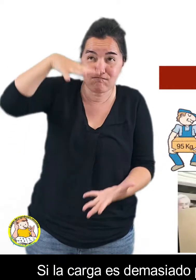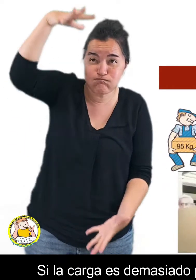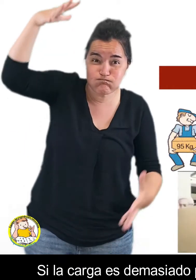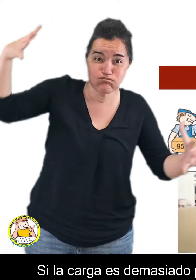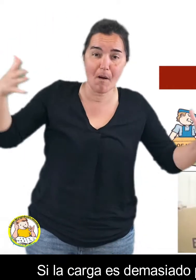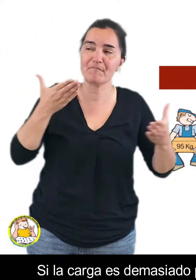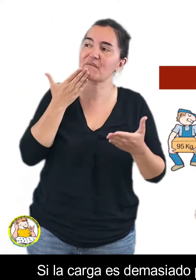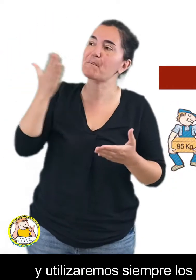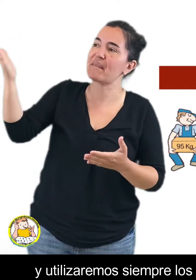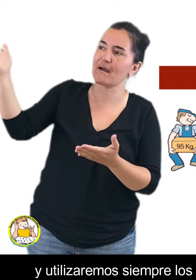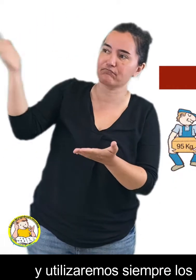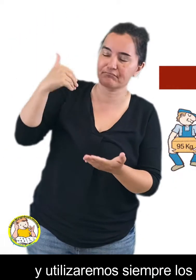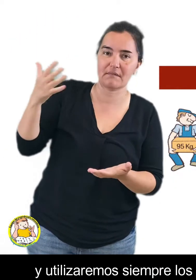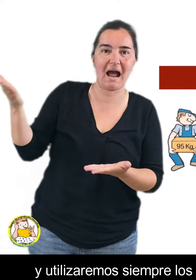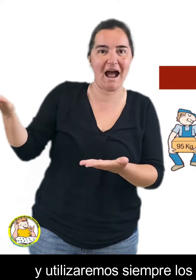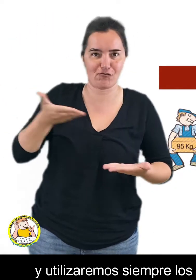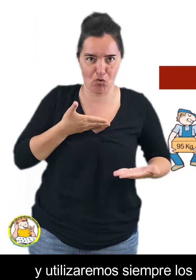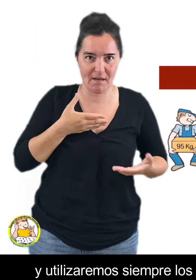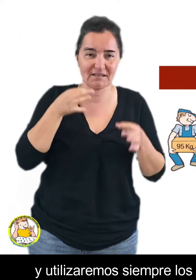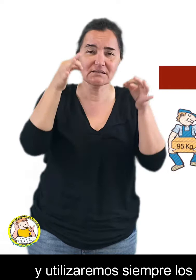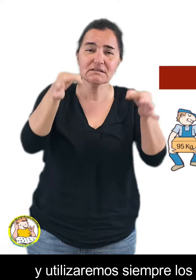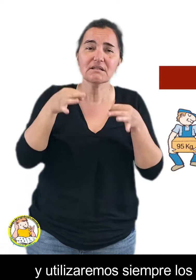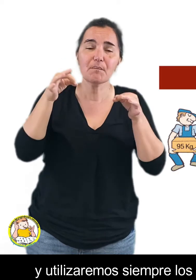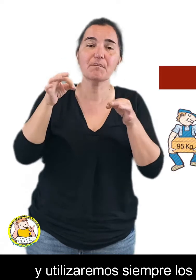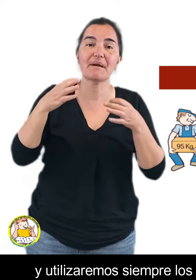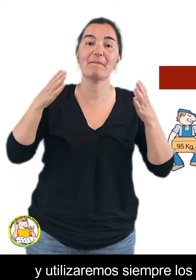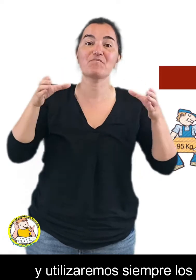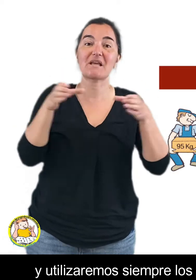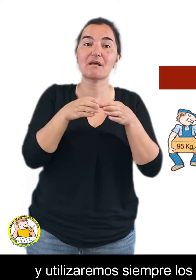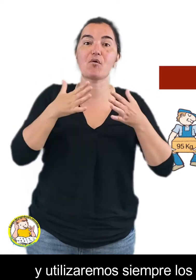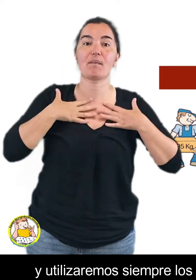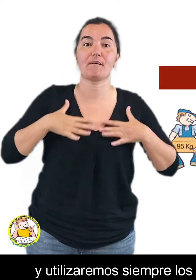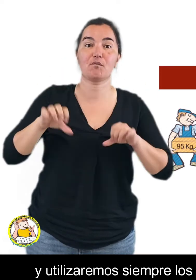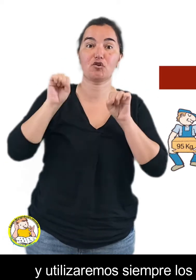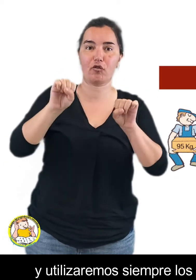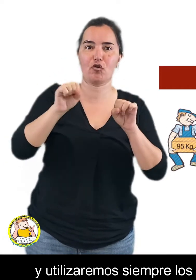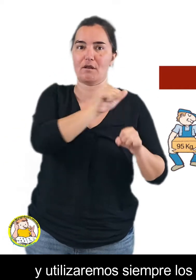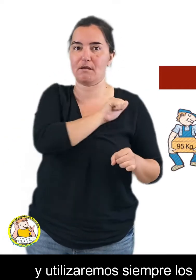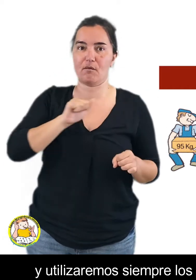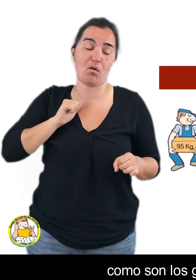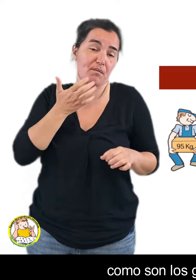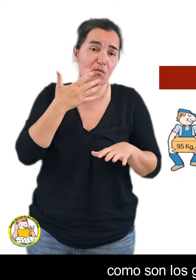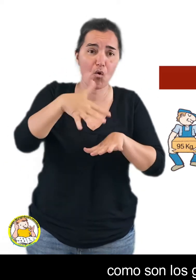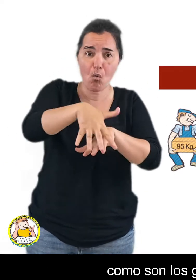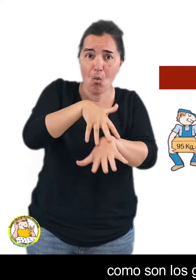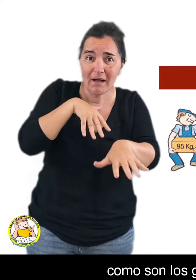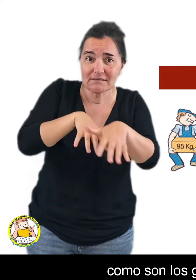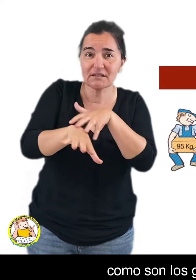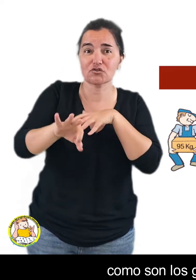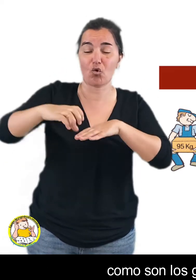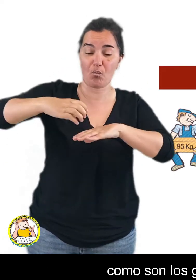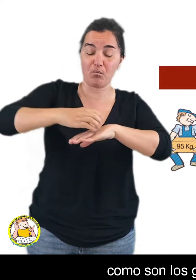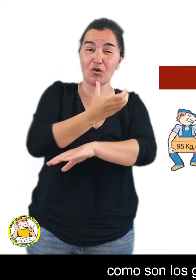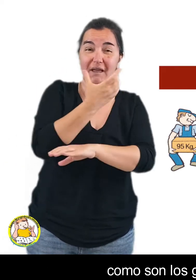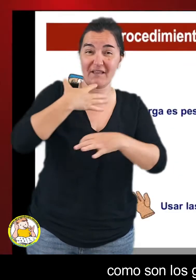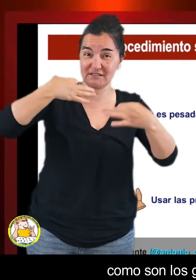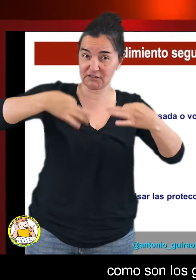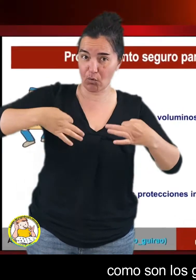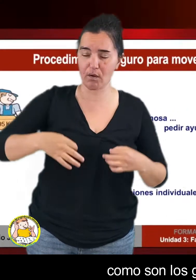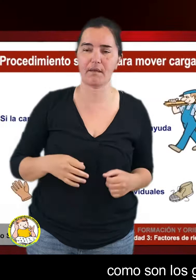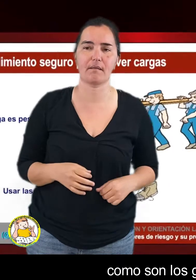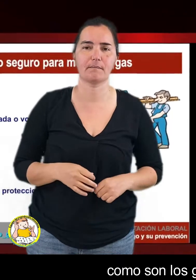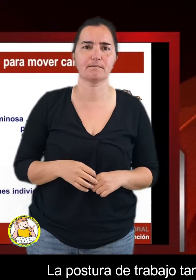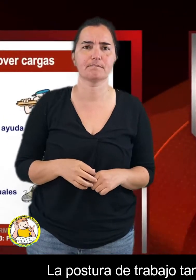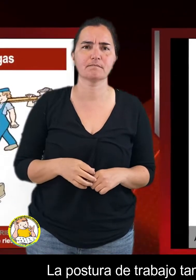voluminosa, debemos pedir ayuda y utilizaremos siempre los equipos de protección individual adecuados, como son los guantes o las